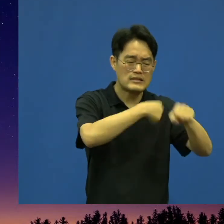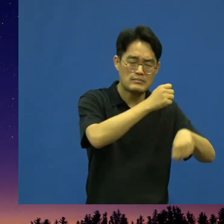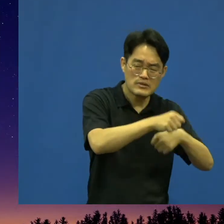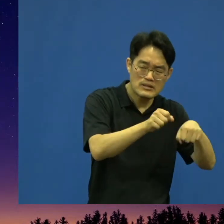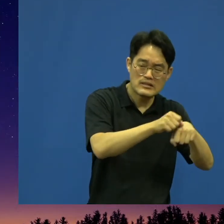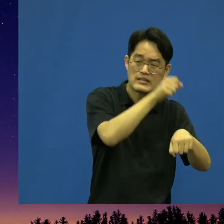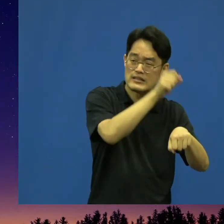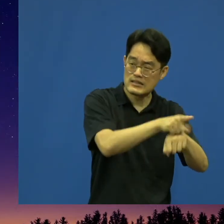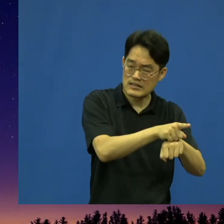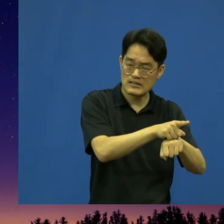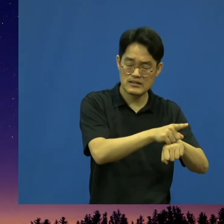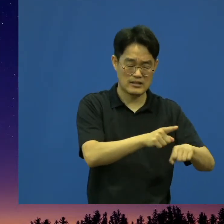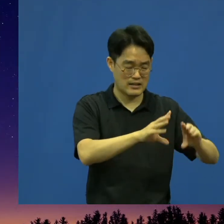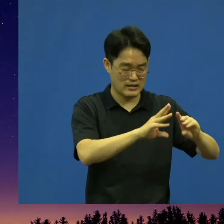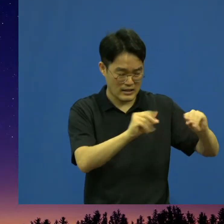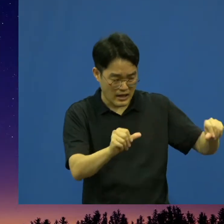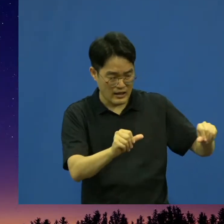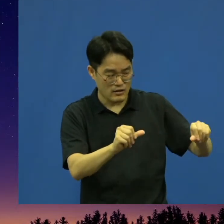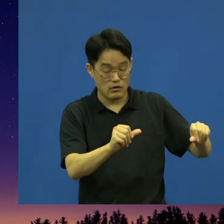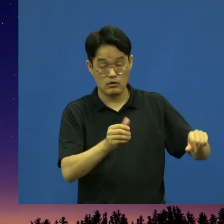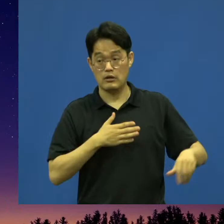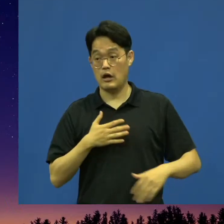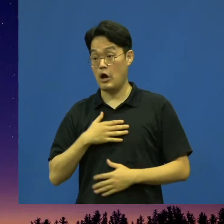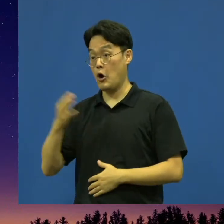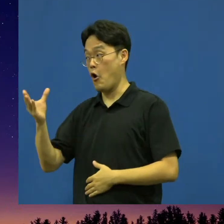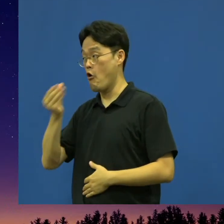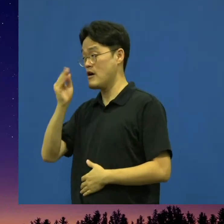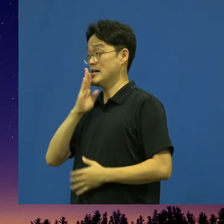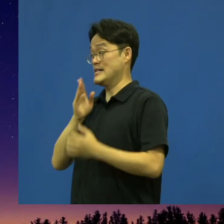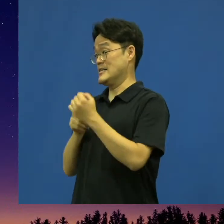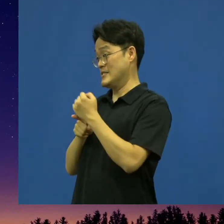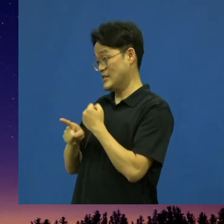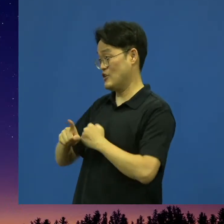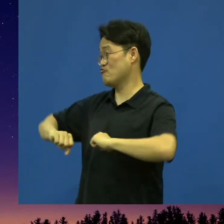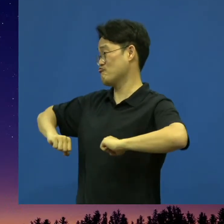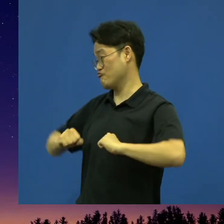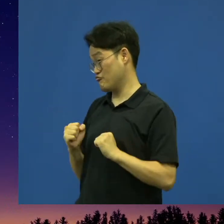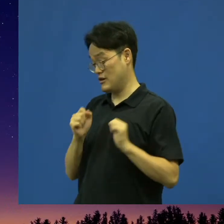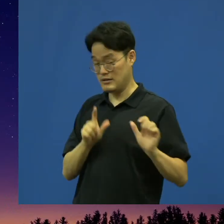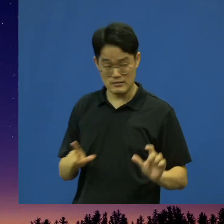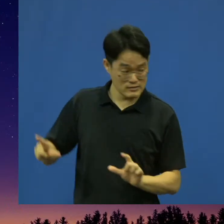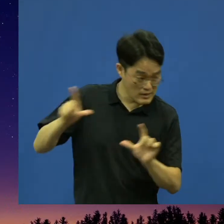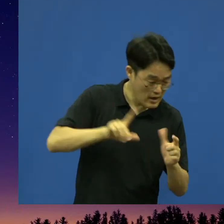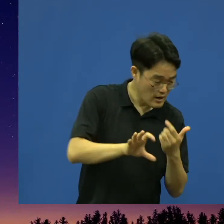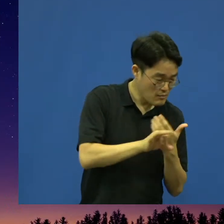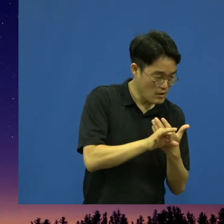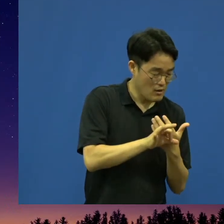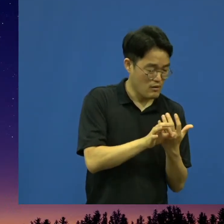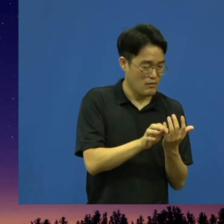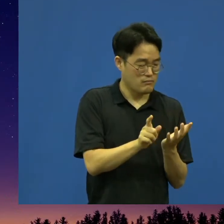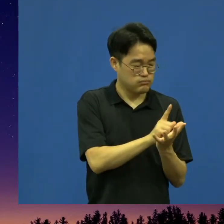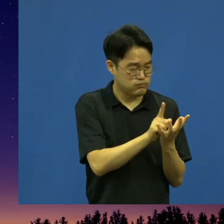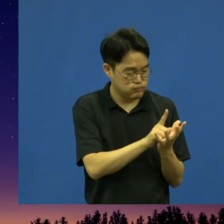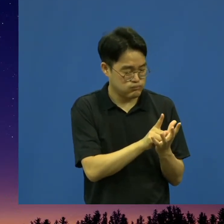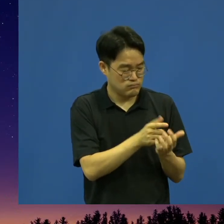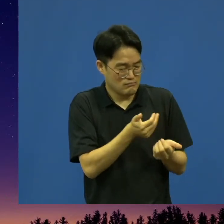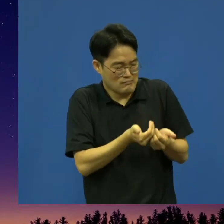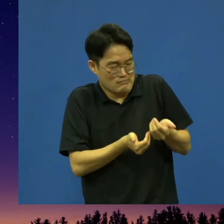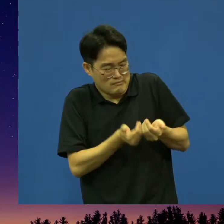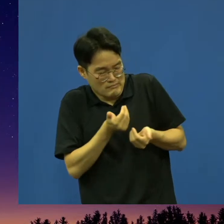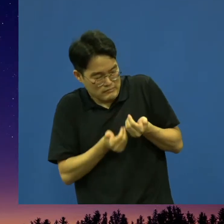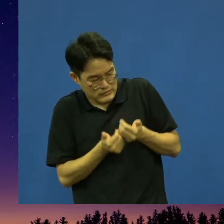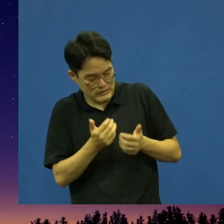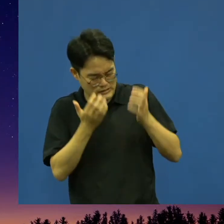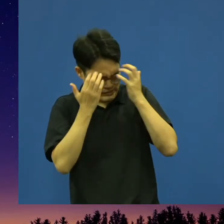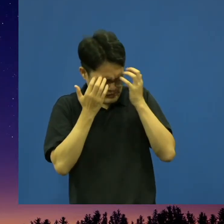땅에 거룩하고 진리를 따라 세상을 사는 성도의 삶에 고난이 있어요.